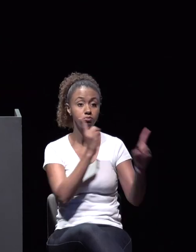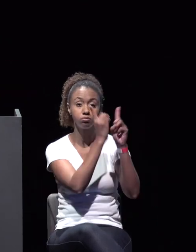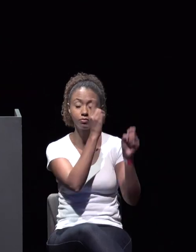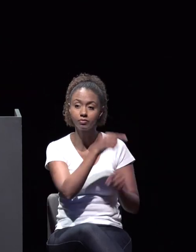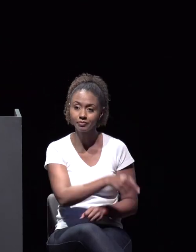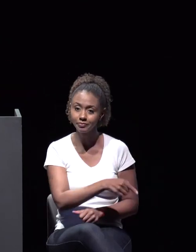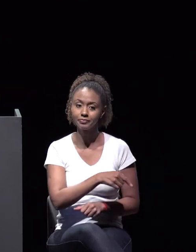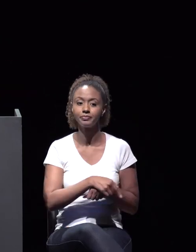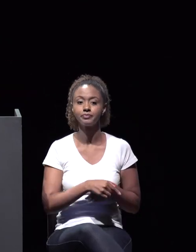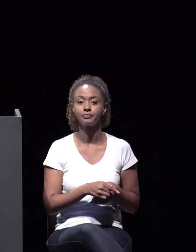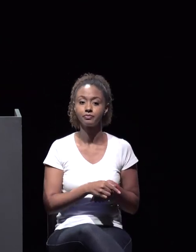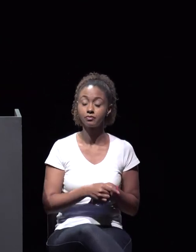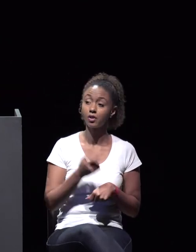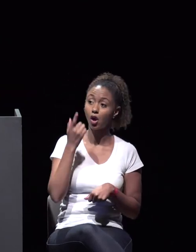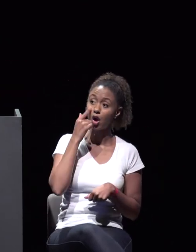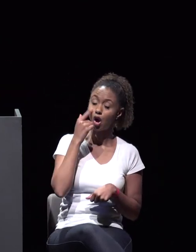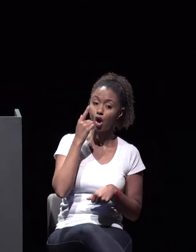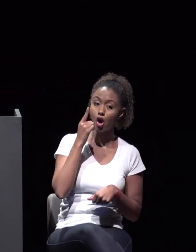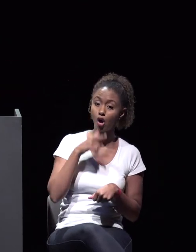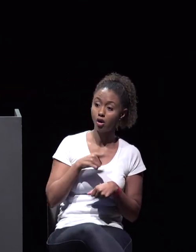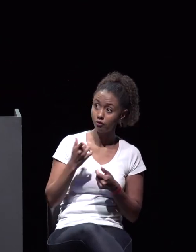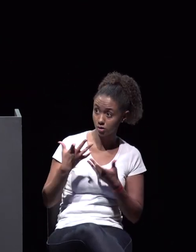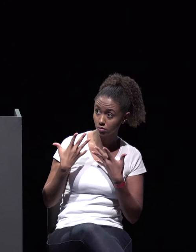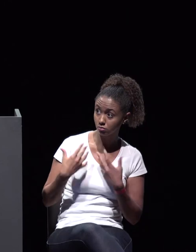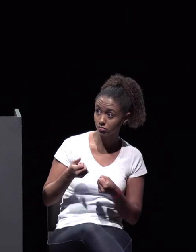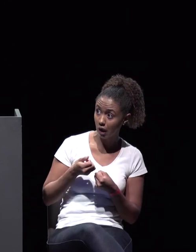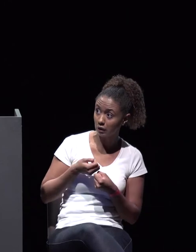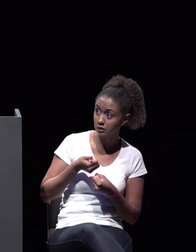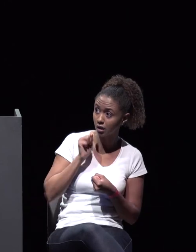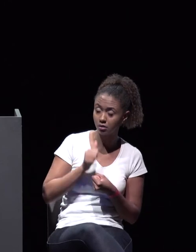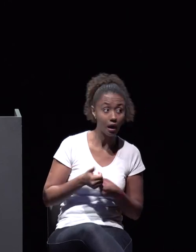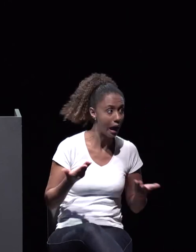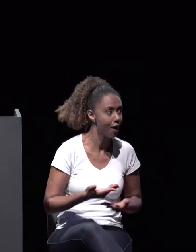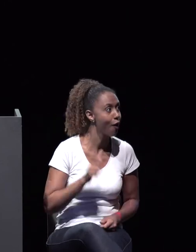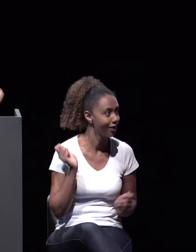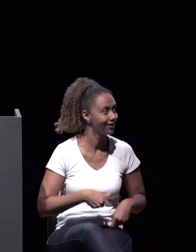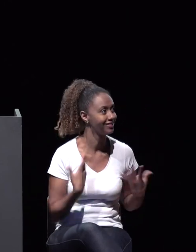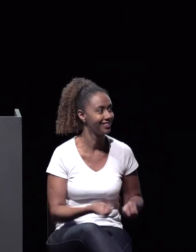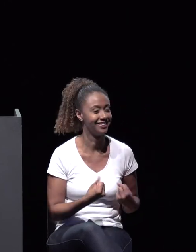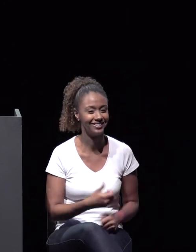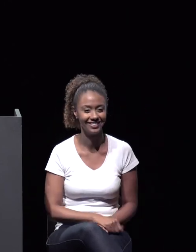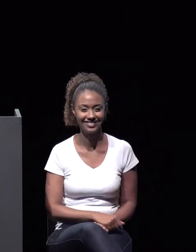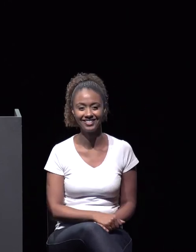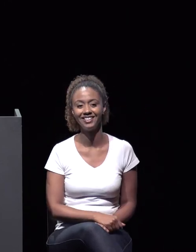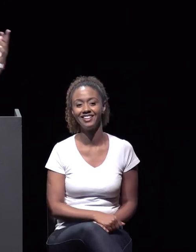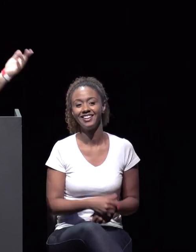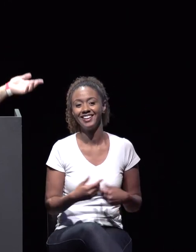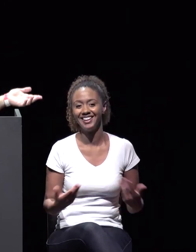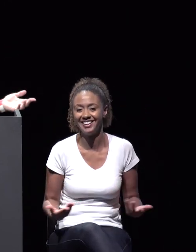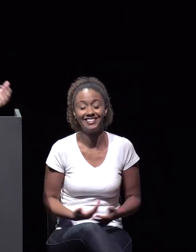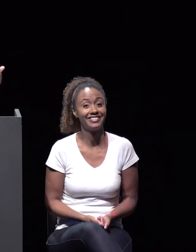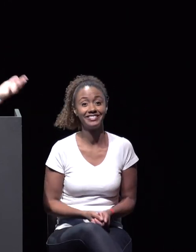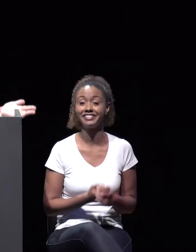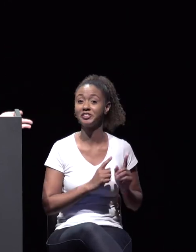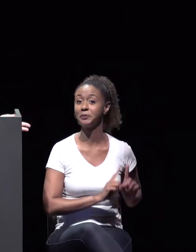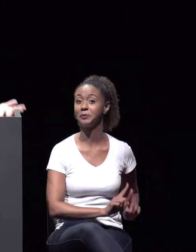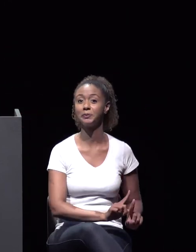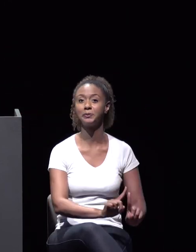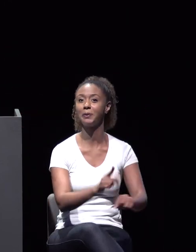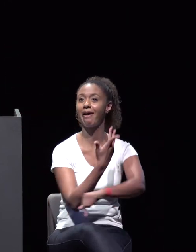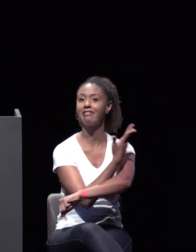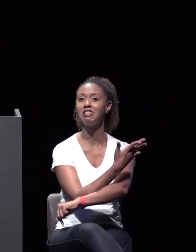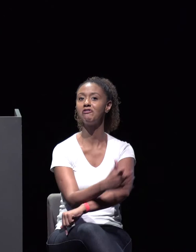ou sem falou assim você aceitaria um drinque e ele foi só se for agora e ficaram vivendo na floresta